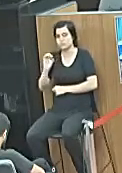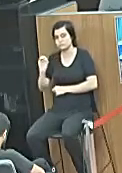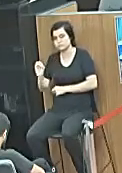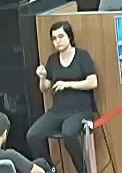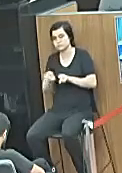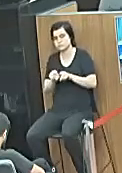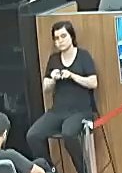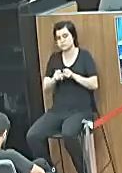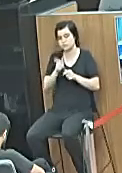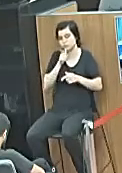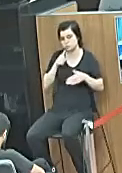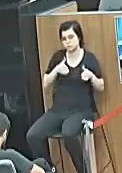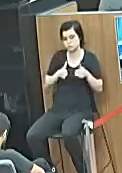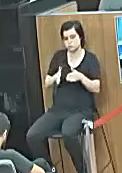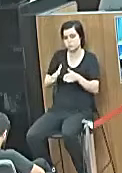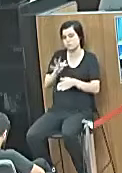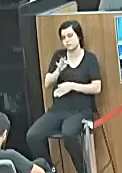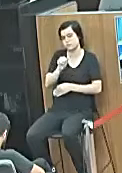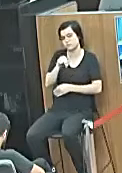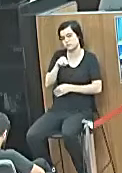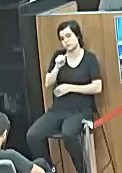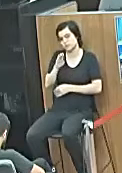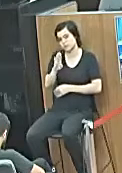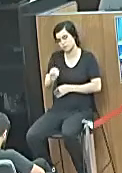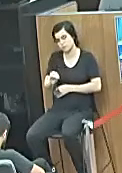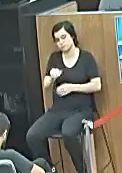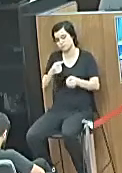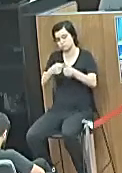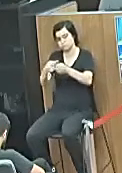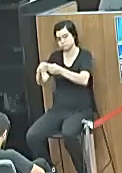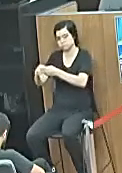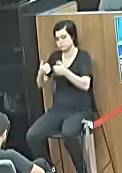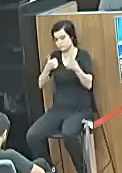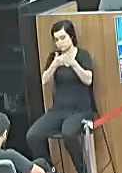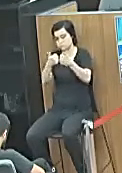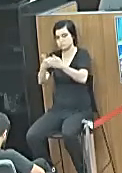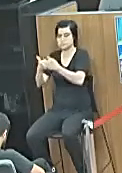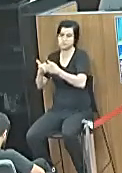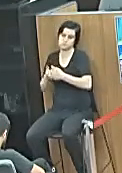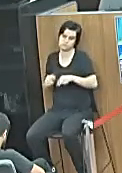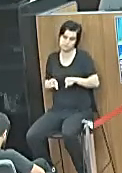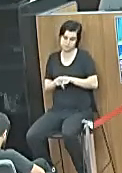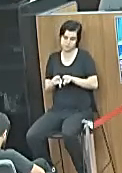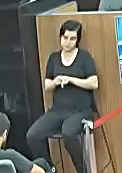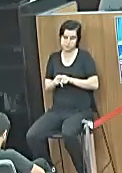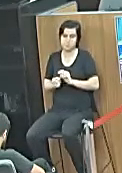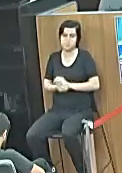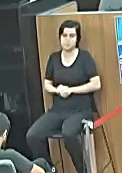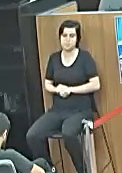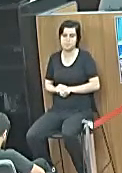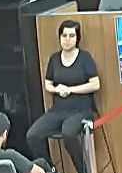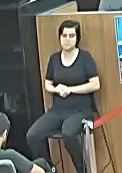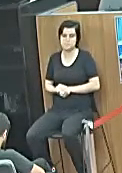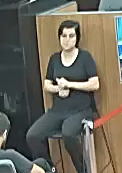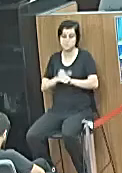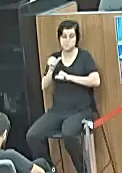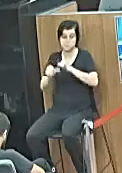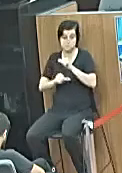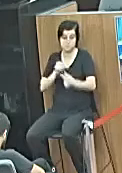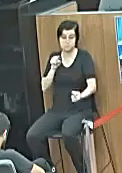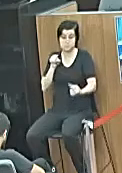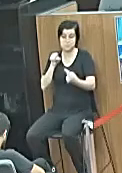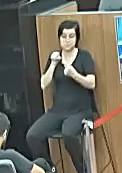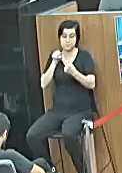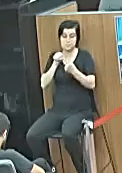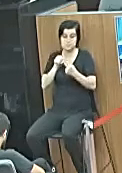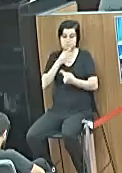sub-bacia do rio a nado nos municípios de minas novas tomar-lhe na capelinha e hageland a alterar a finalidade da